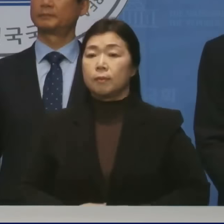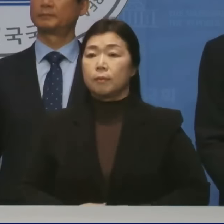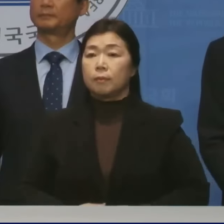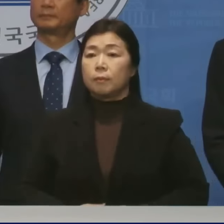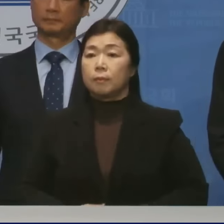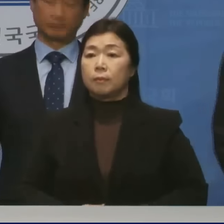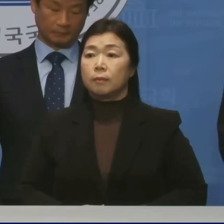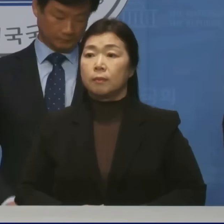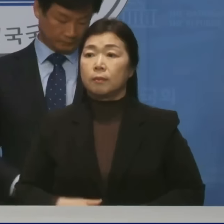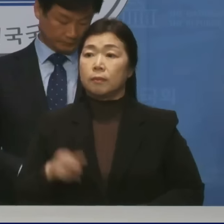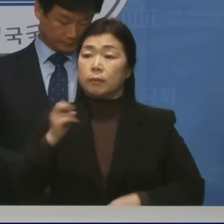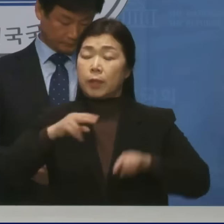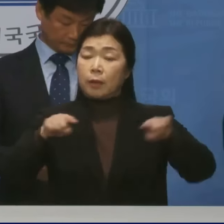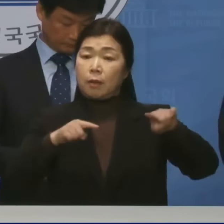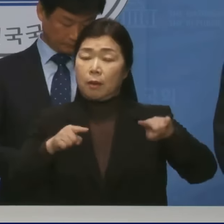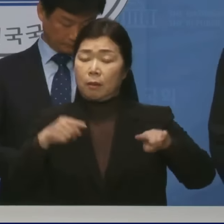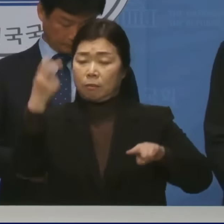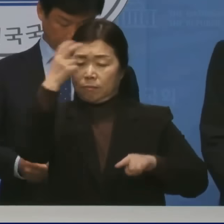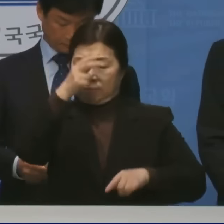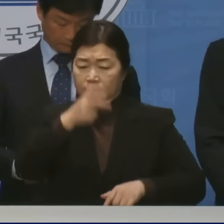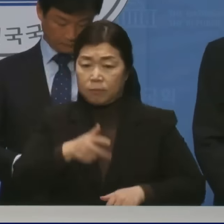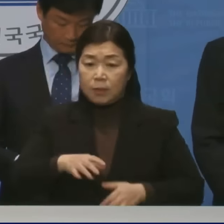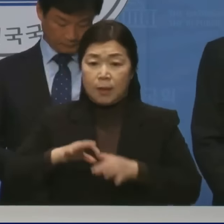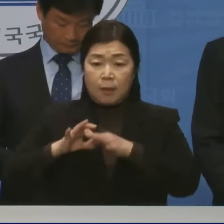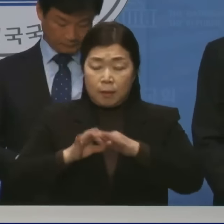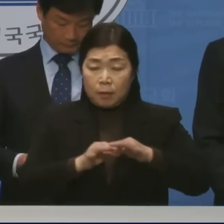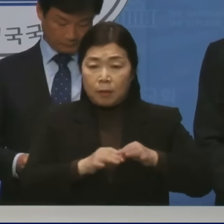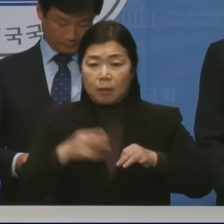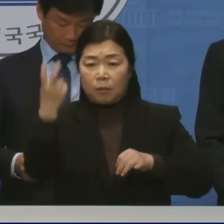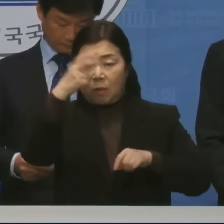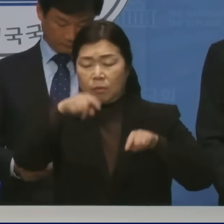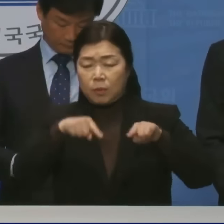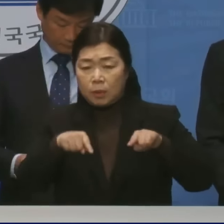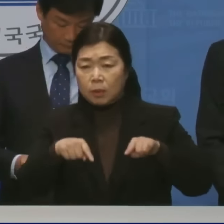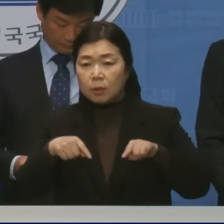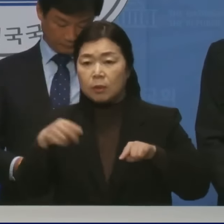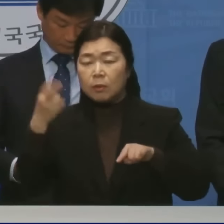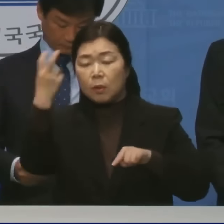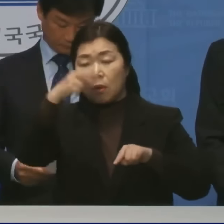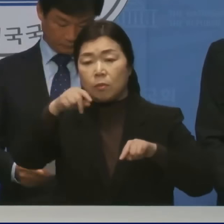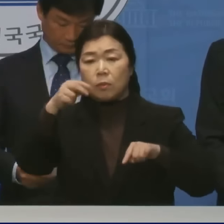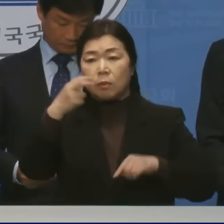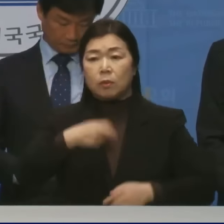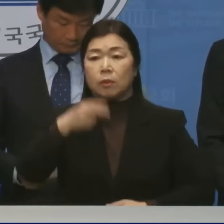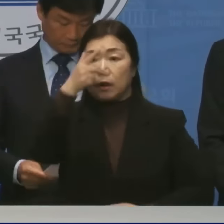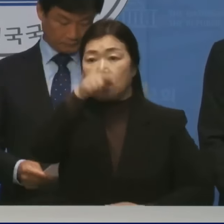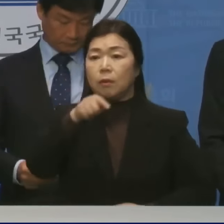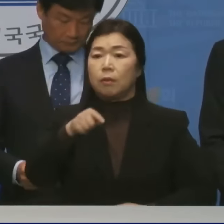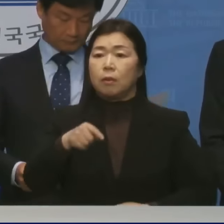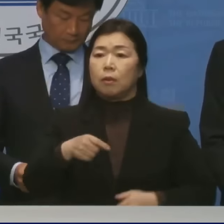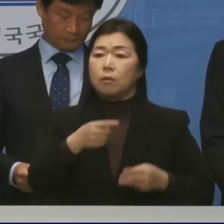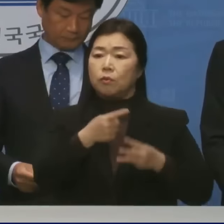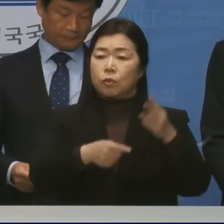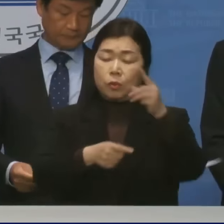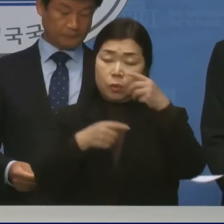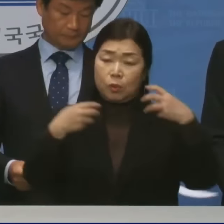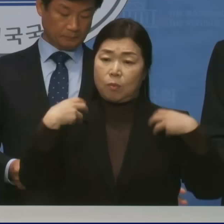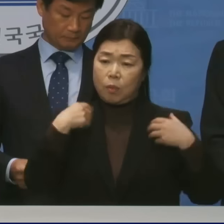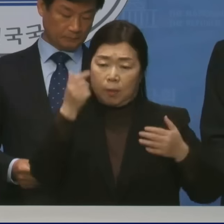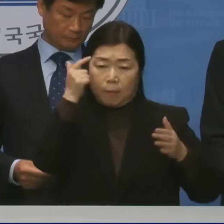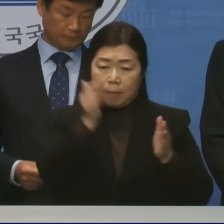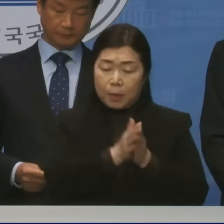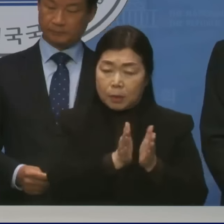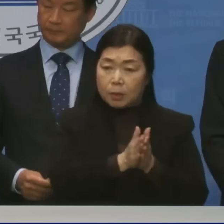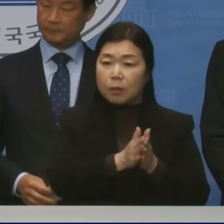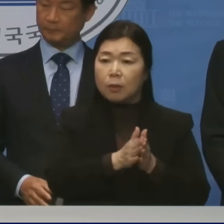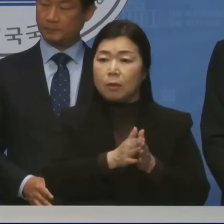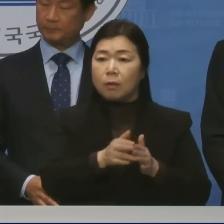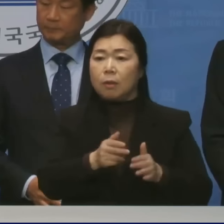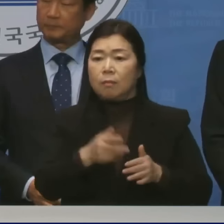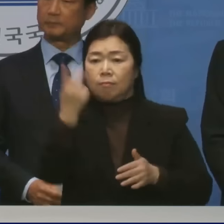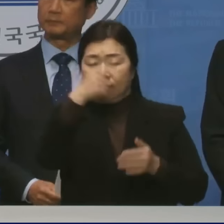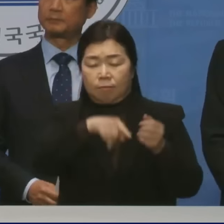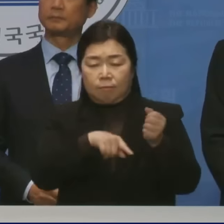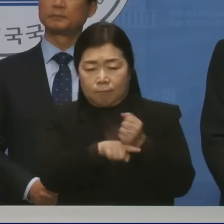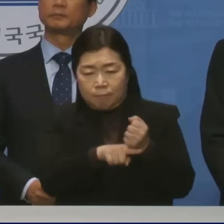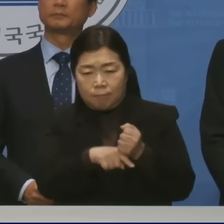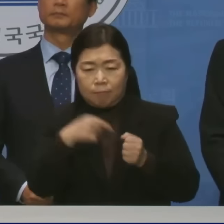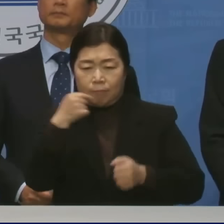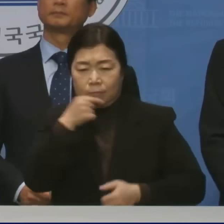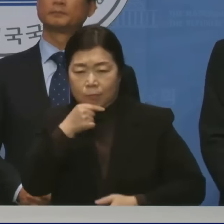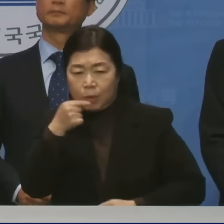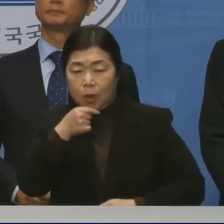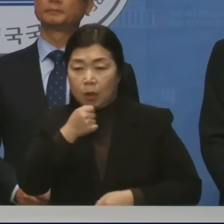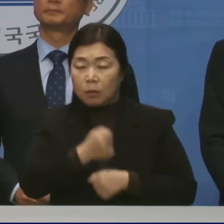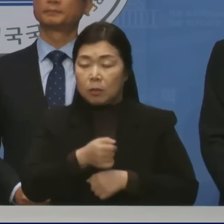이렇게 야당엔 서슬퍼렇게 칼춤을 추는 검찰이 윤석열 대통령과 김건희 여사 앞에서는 순한 양이